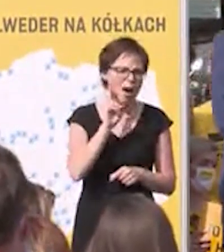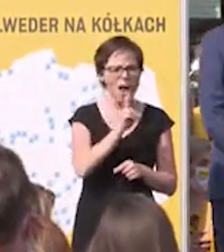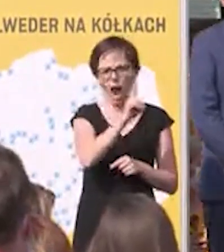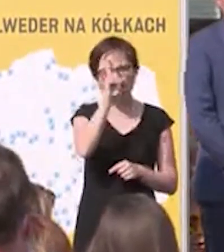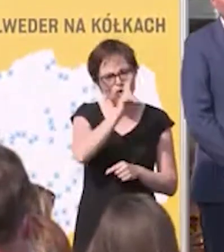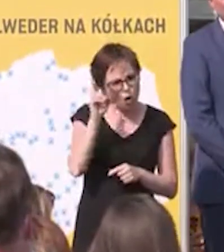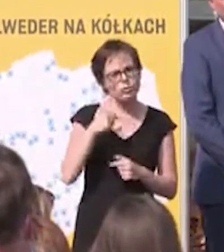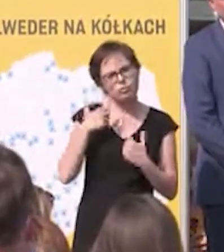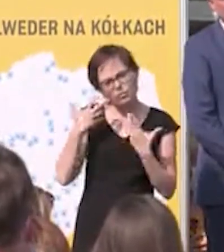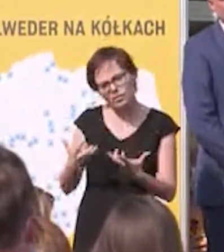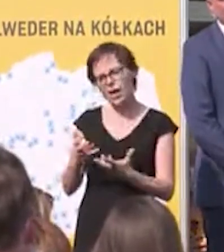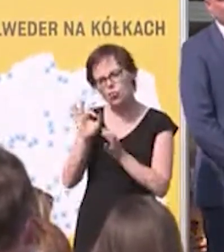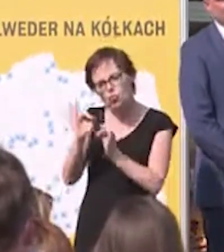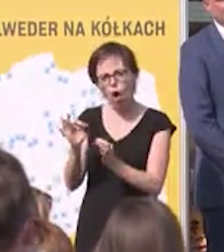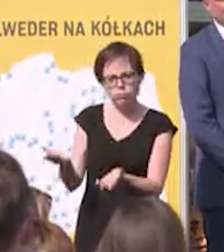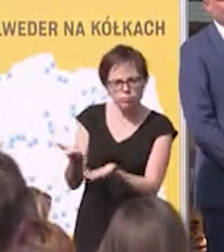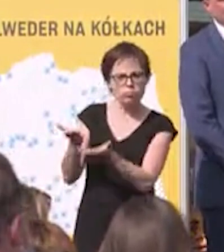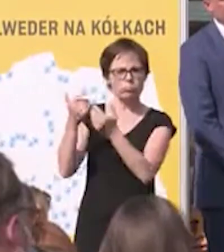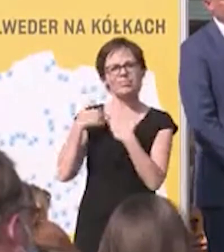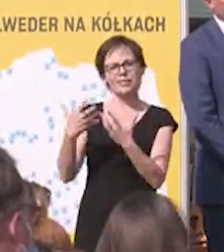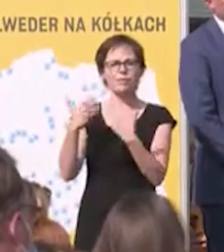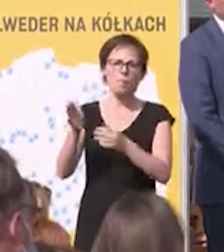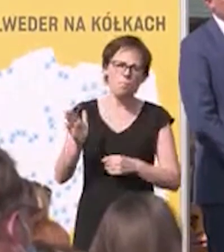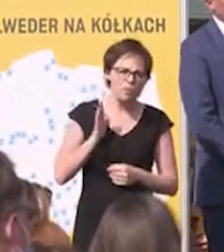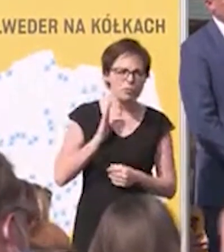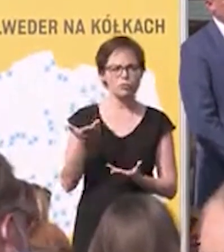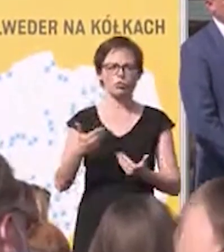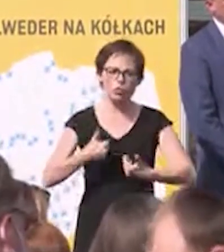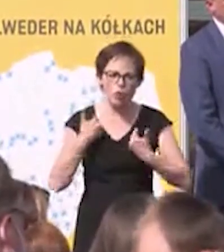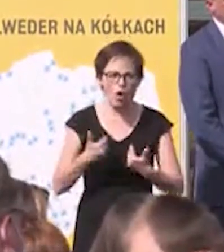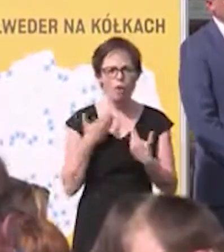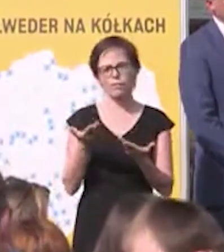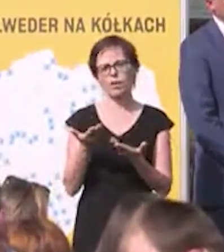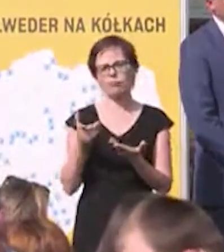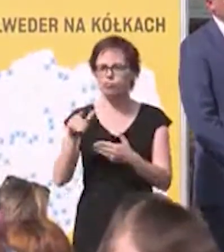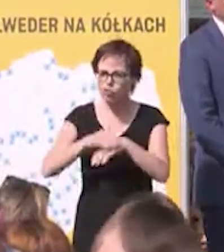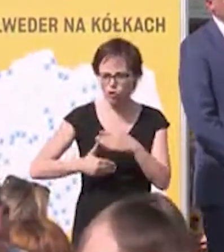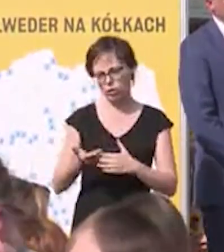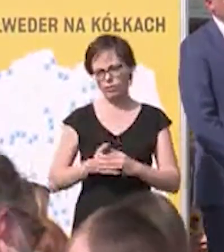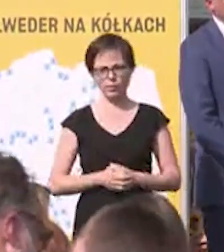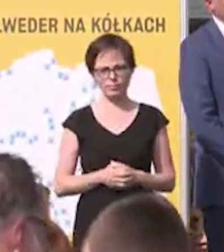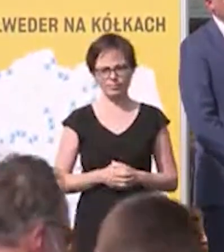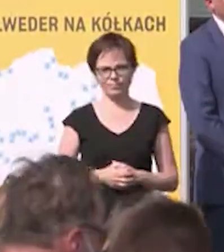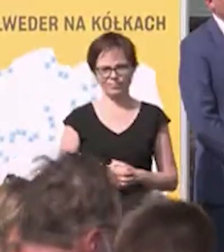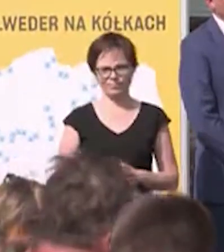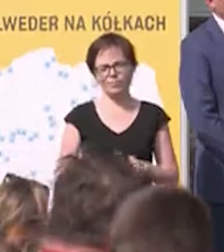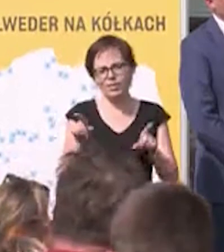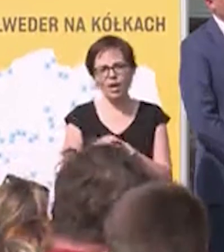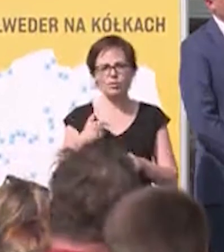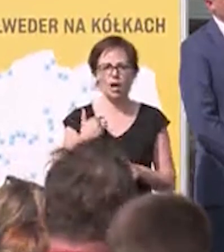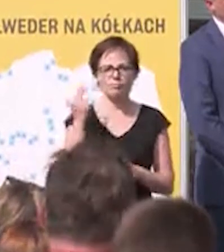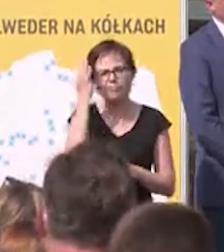najlepiej. Chcę, żeby była bezpieczna, żeby była zdrowa, żeby była szczęśliwa. I żeby